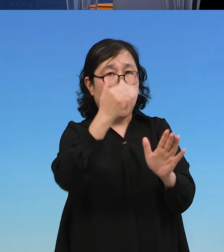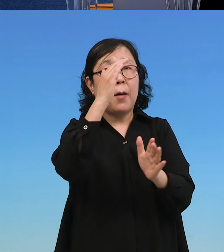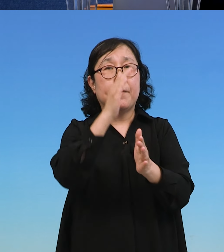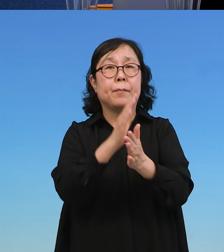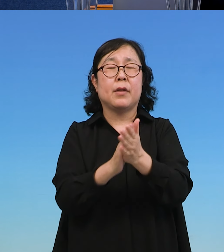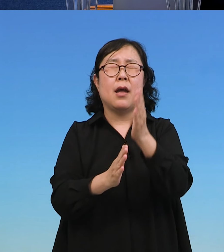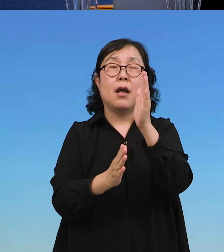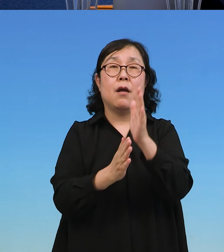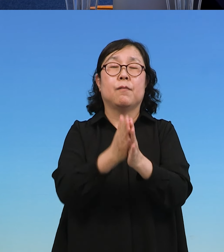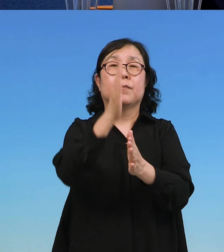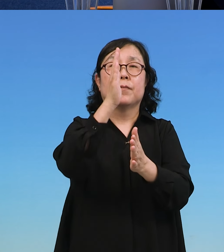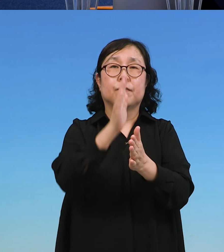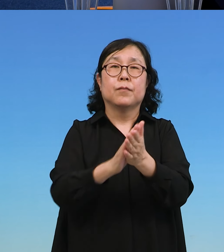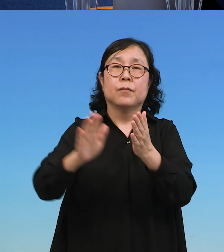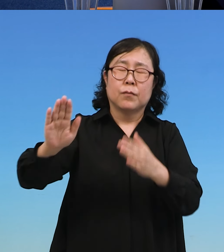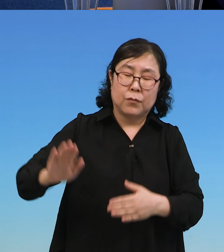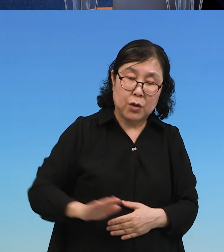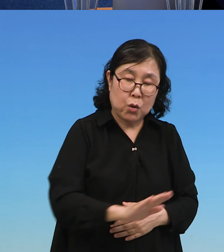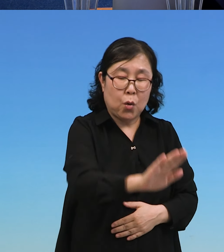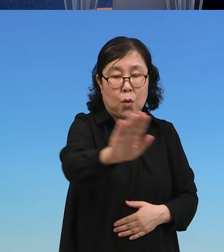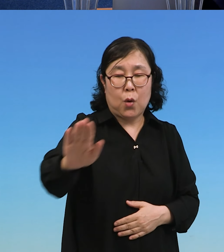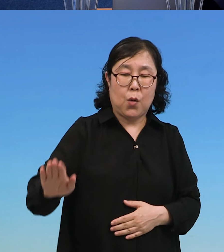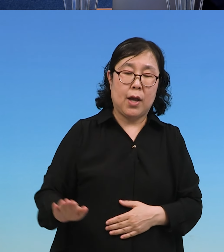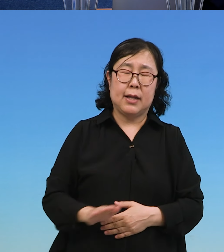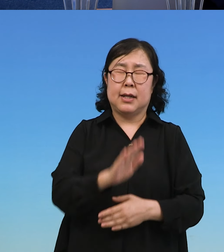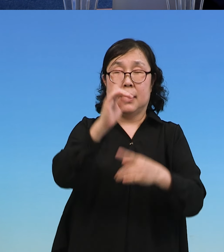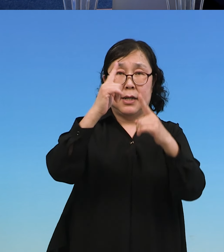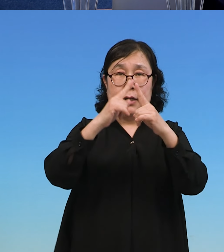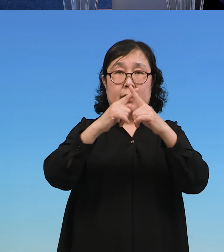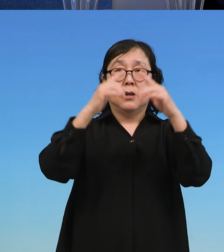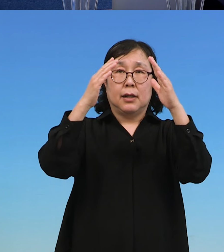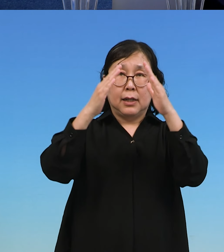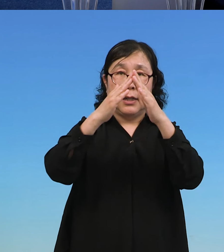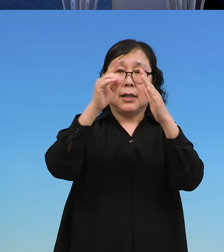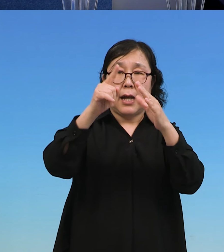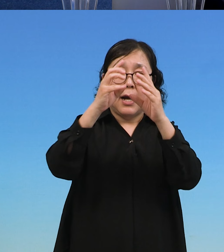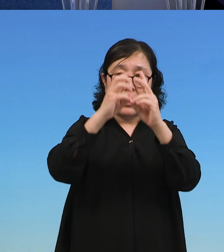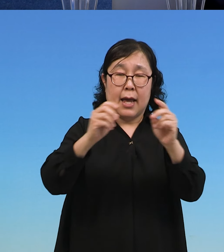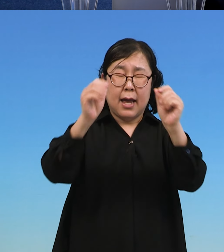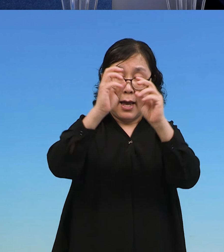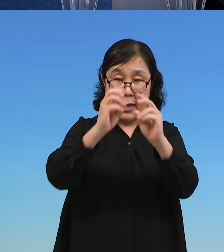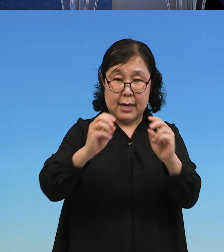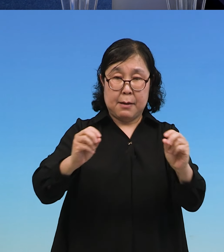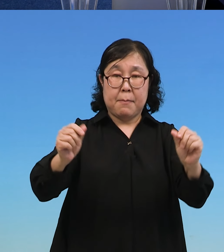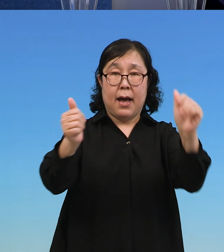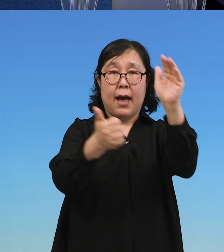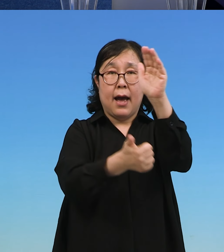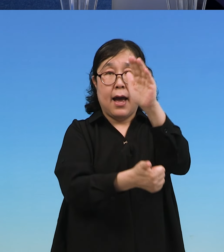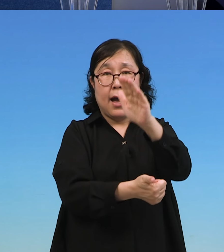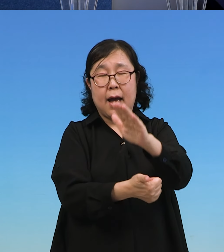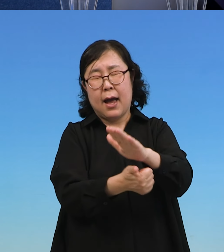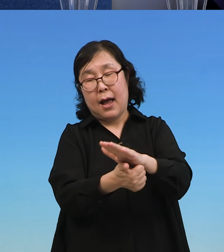없네. 감히 선포합니다. 우리 교회는 이 땅의 희망.